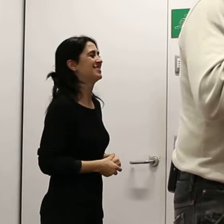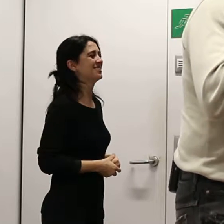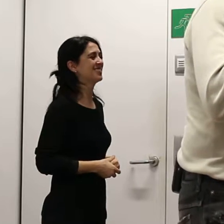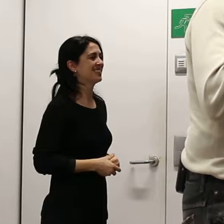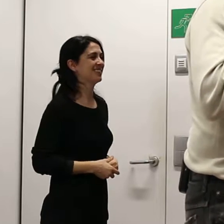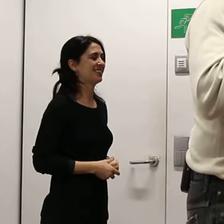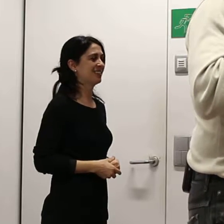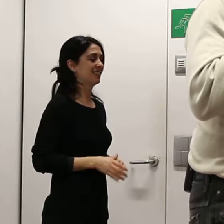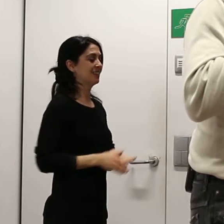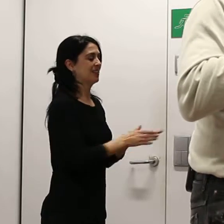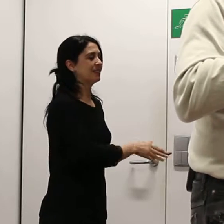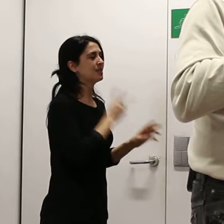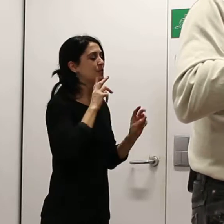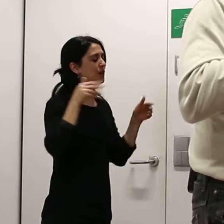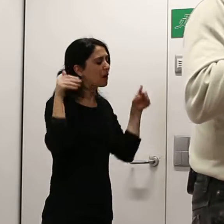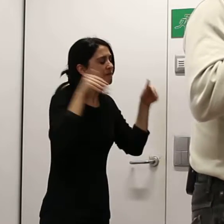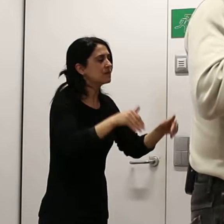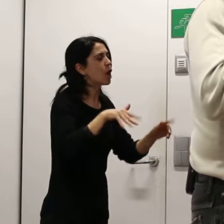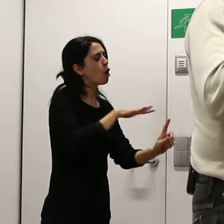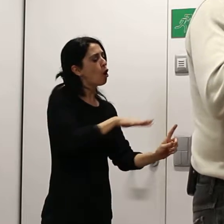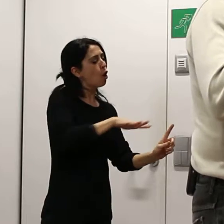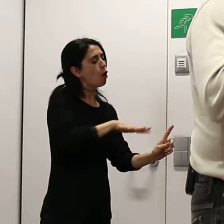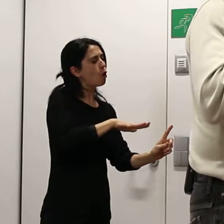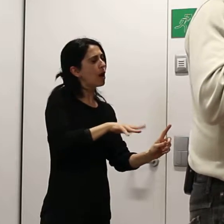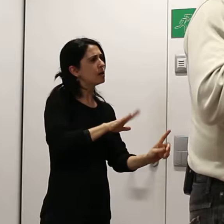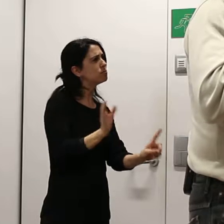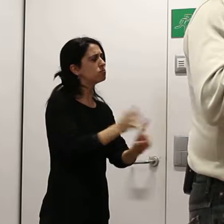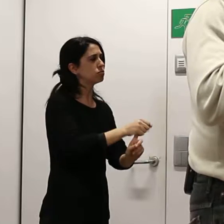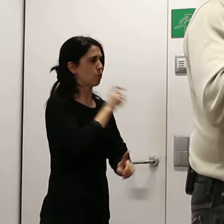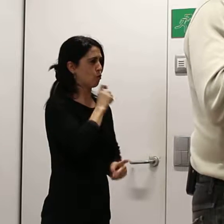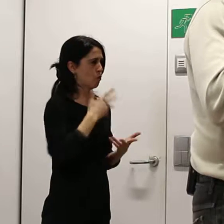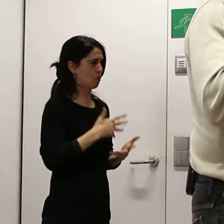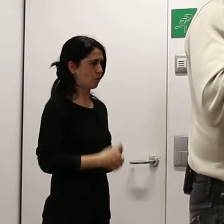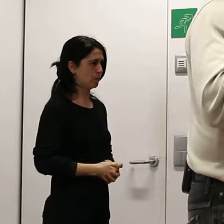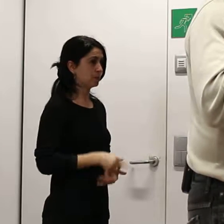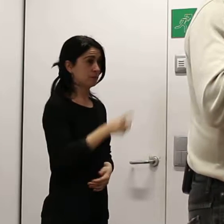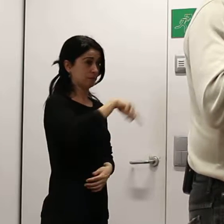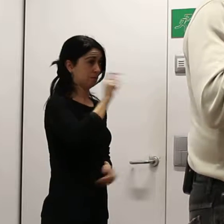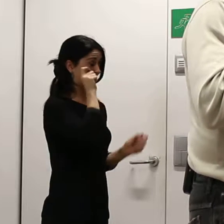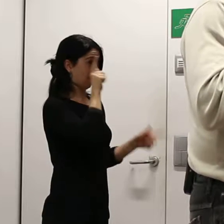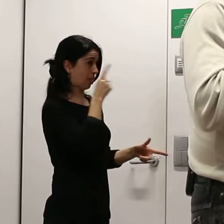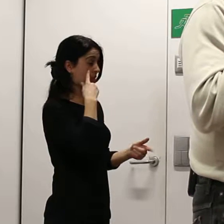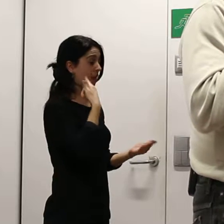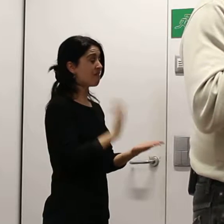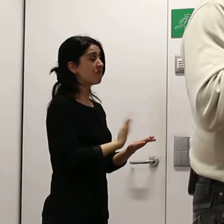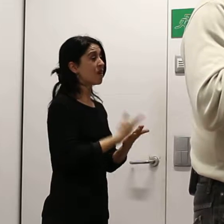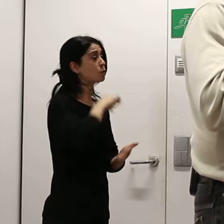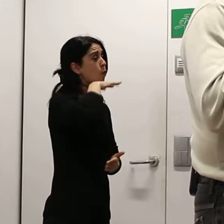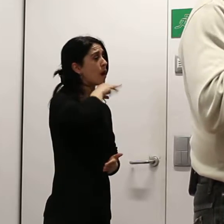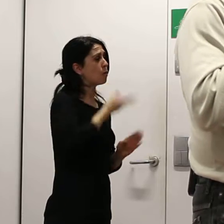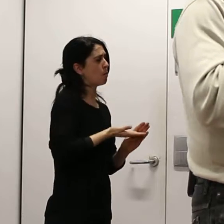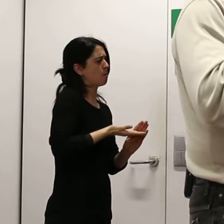¿cómo le metemos mano a esto? A ver, estáis viendo cómo está subiendo continuamente la factura de la luz